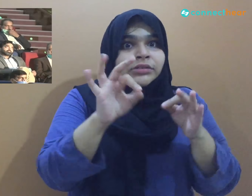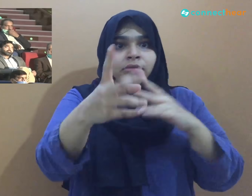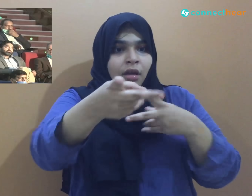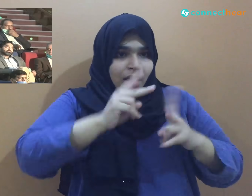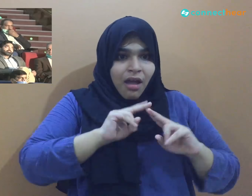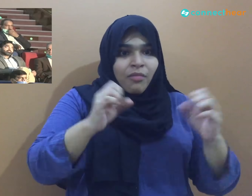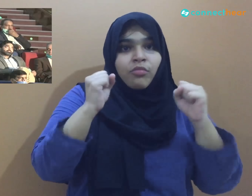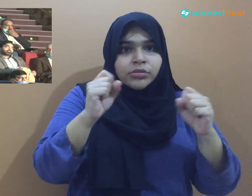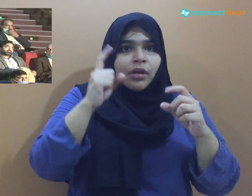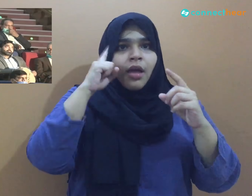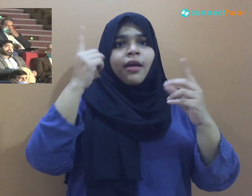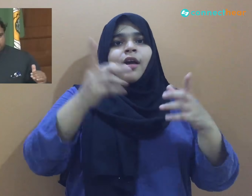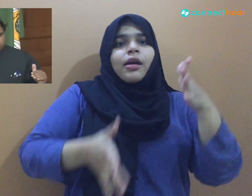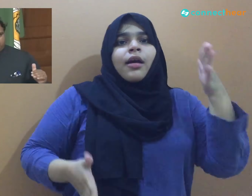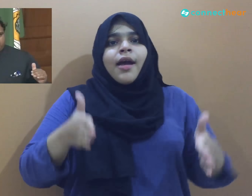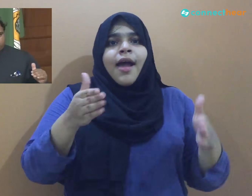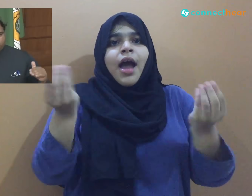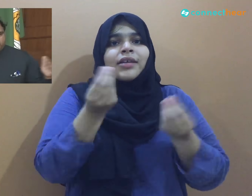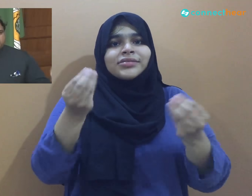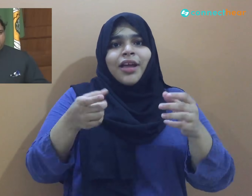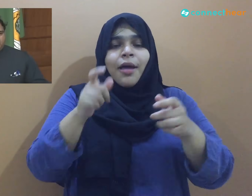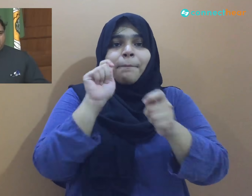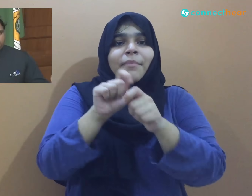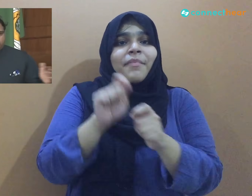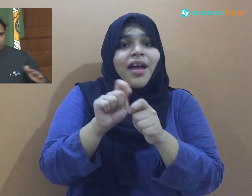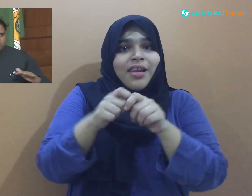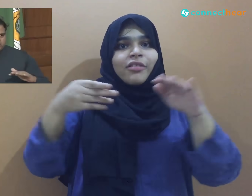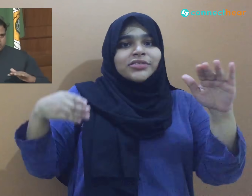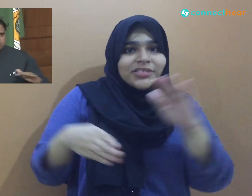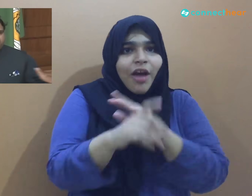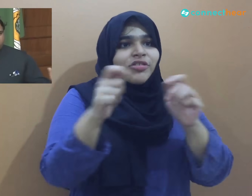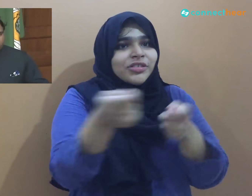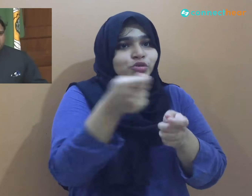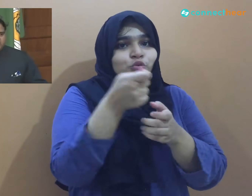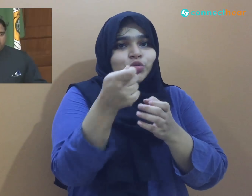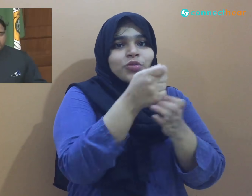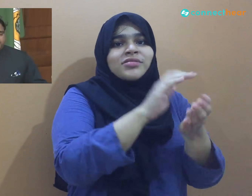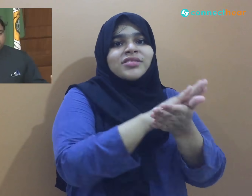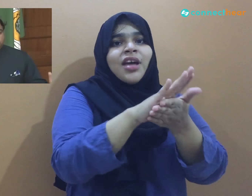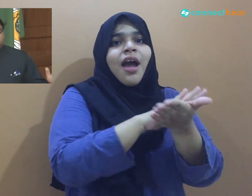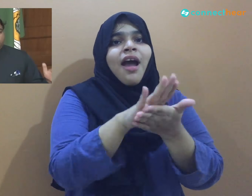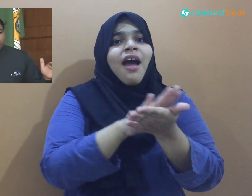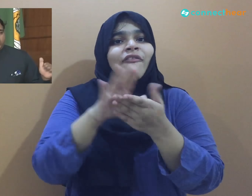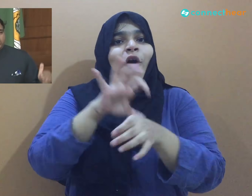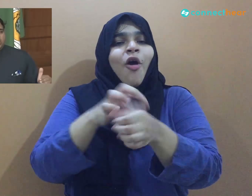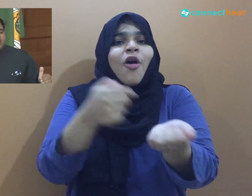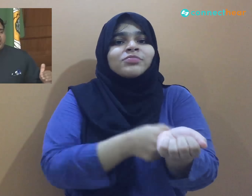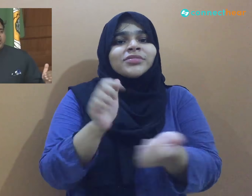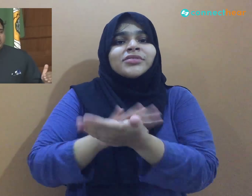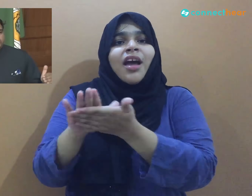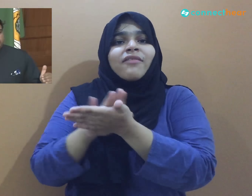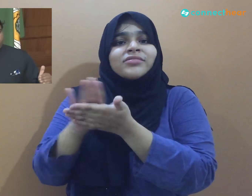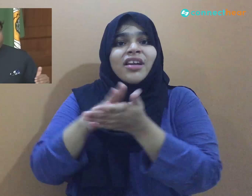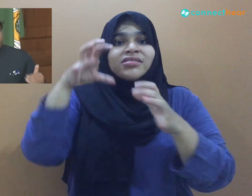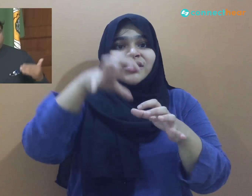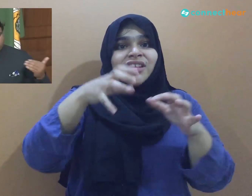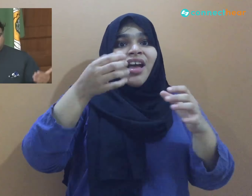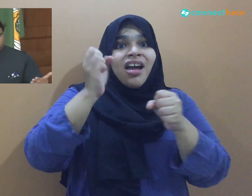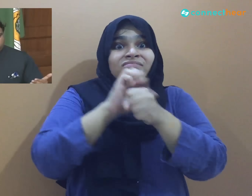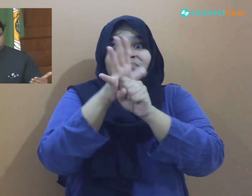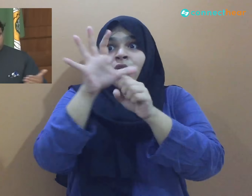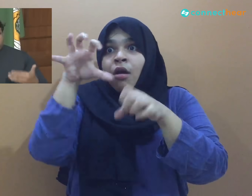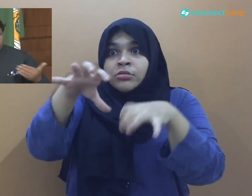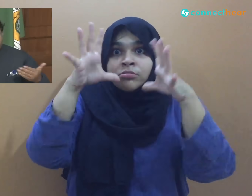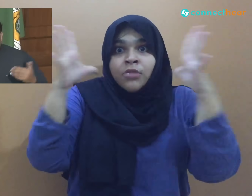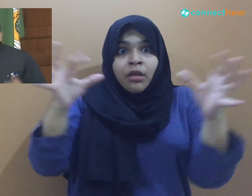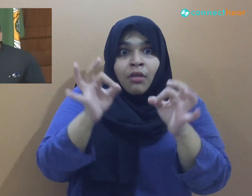اندر ہاسپٹلس کے اندر ہم نے روبوٹس بنائے ہیں جو کہ ڈس انفیکٹ کر سکیں ہاسپٹلس کو اور ان ایریاز کو جہاں پہ کوارنٹین ہوئی